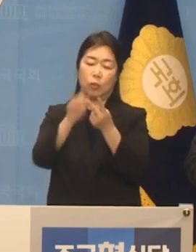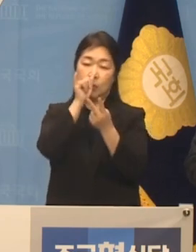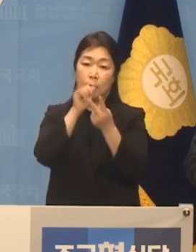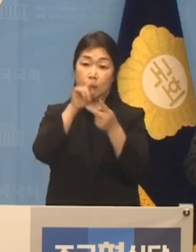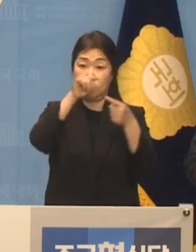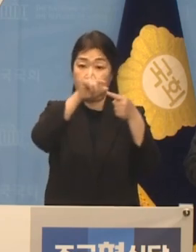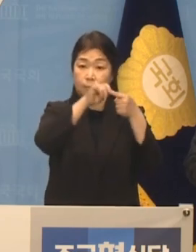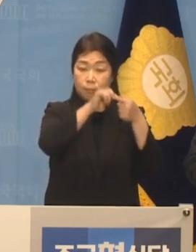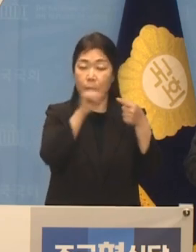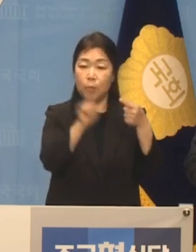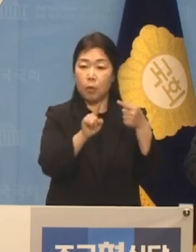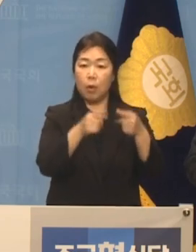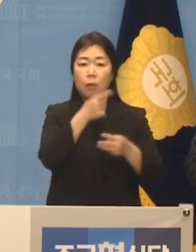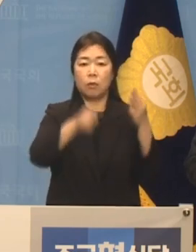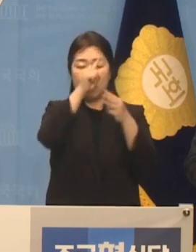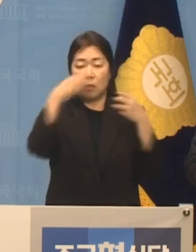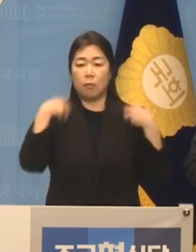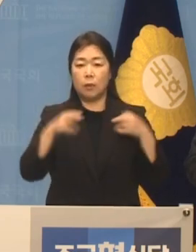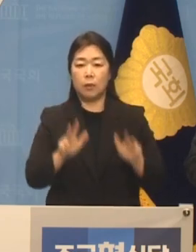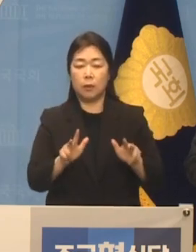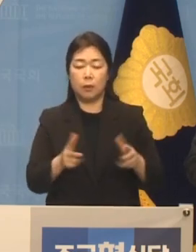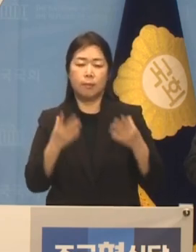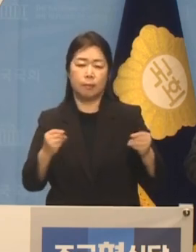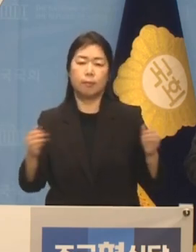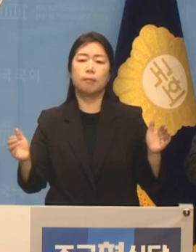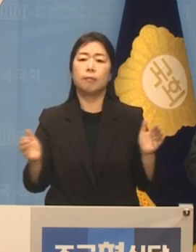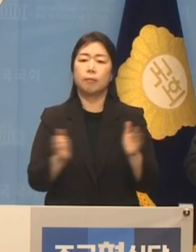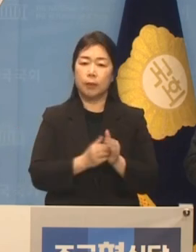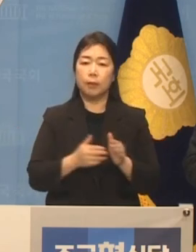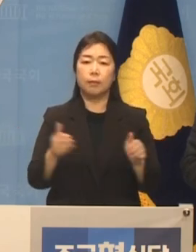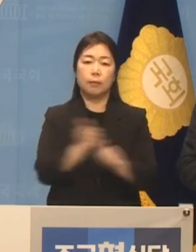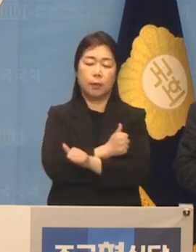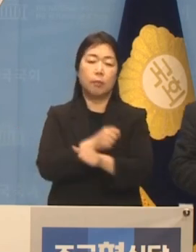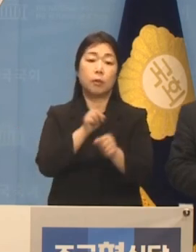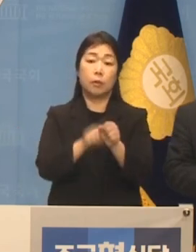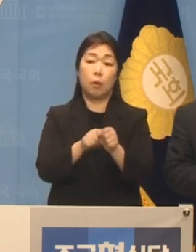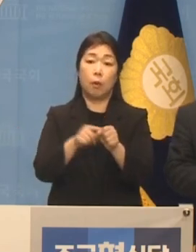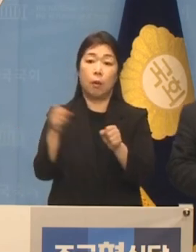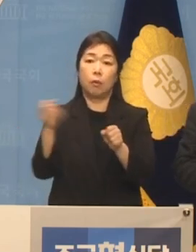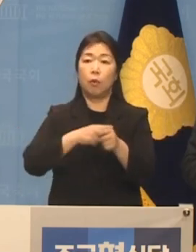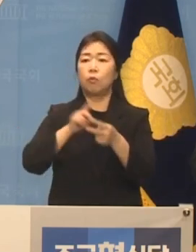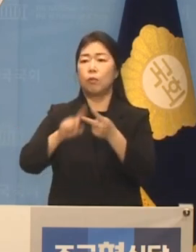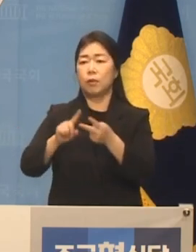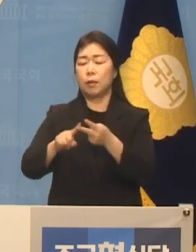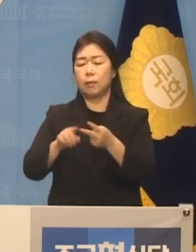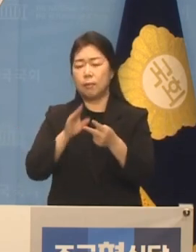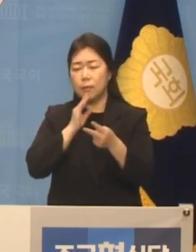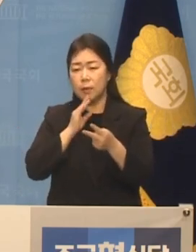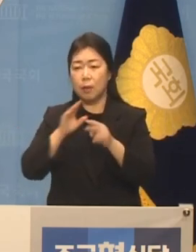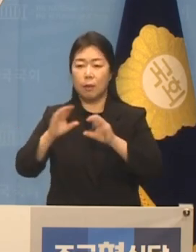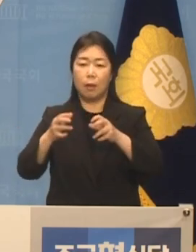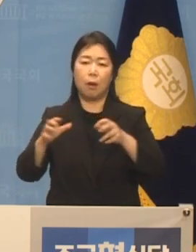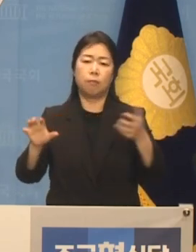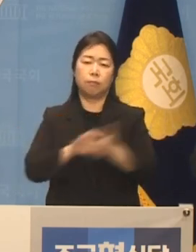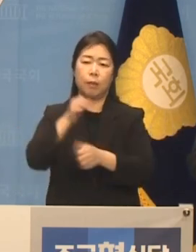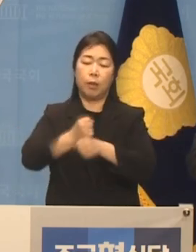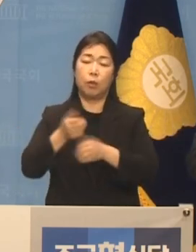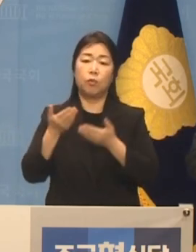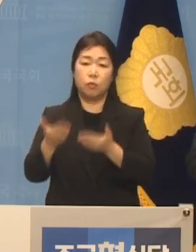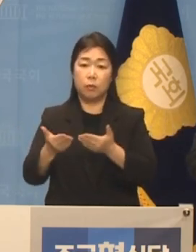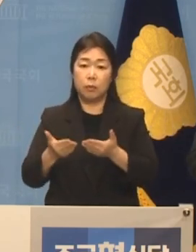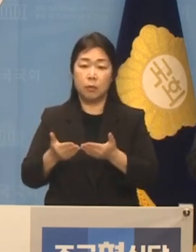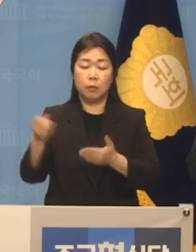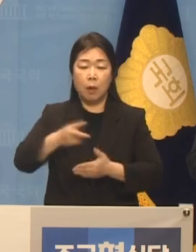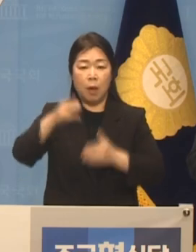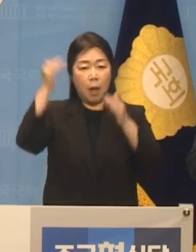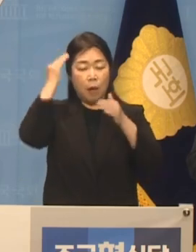윤석열 정권을 조기에 종식시키는 것, 또 하나는 나라를 진짜로 망친 주범, 한국 사회를